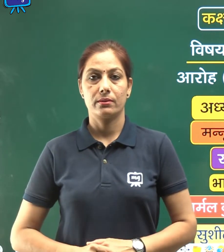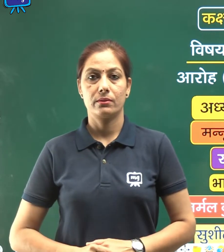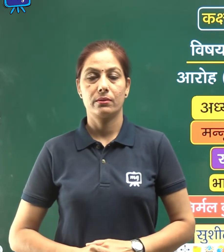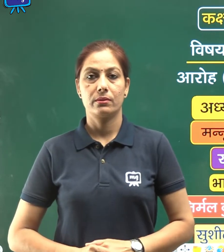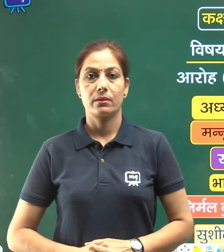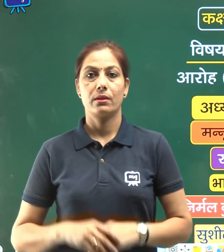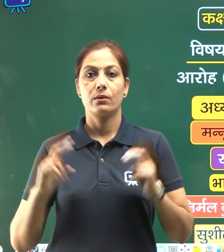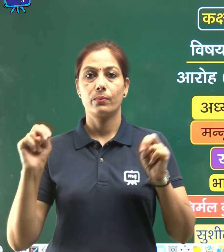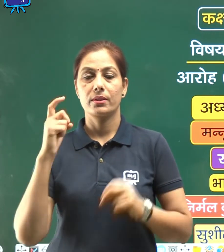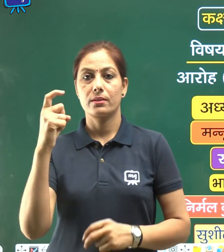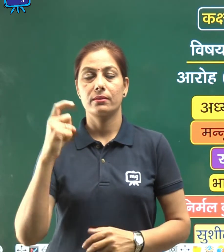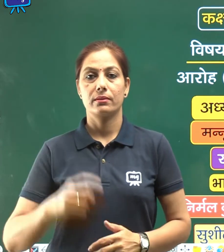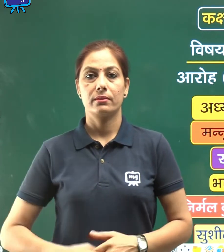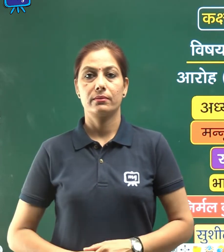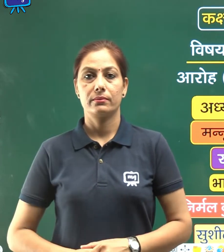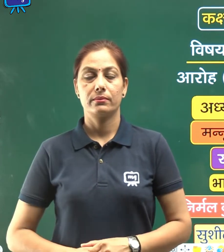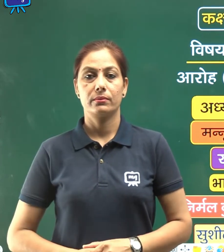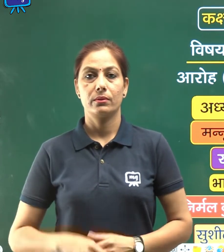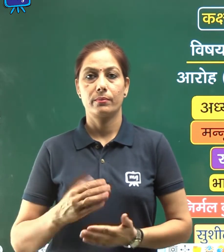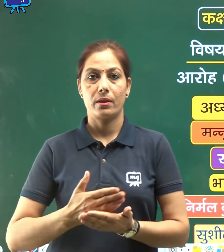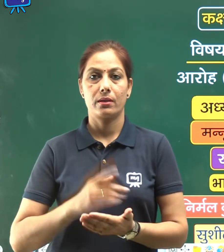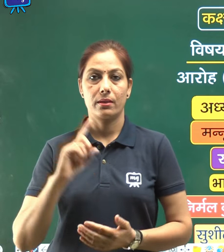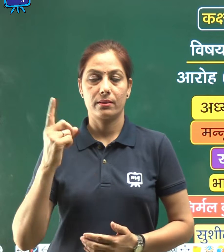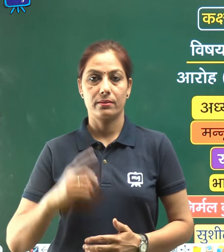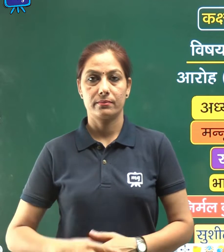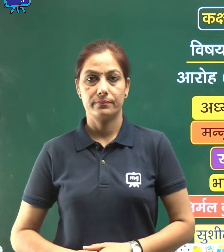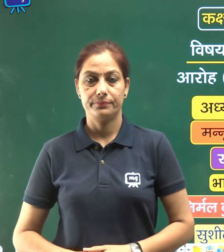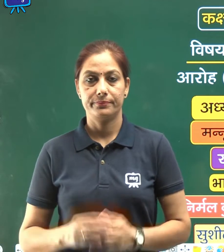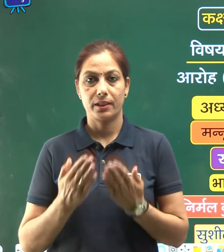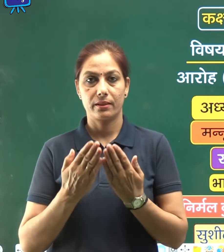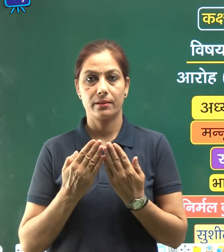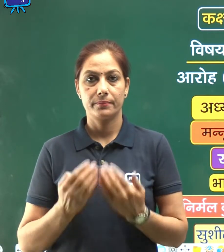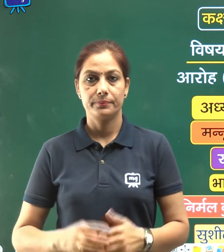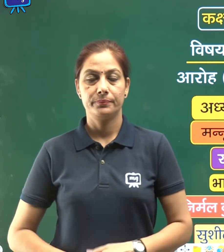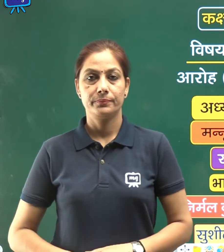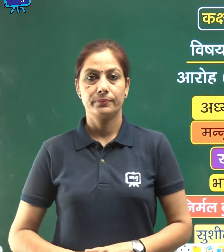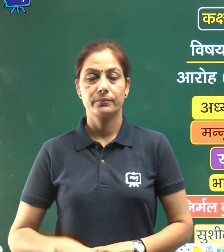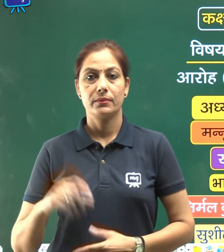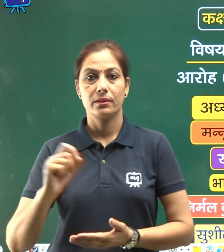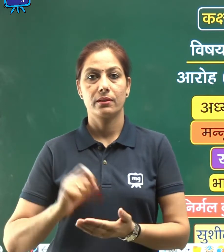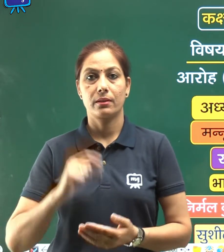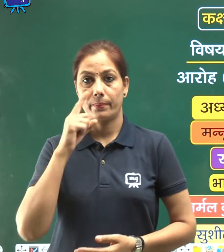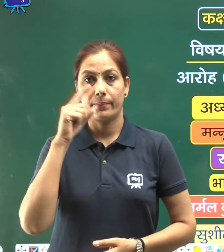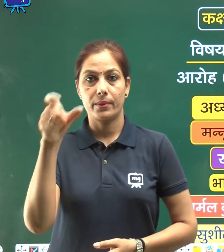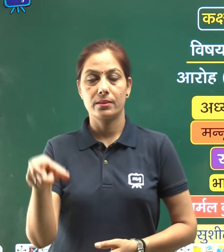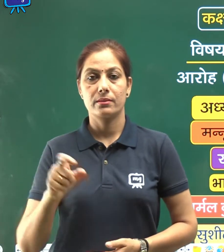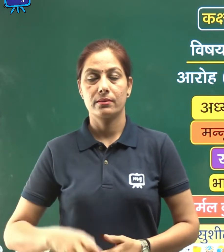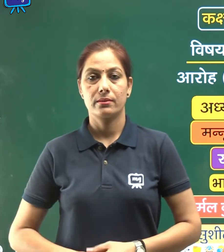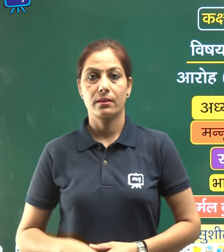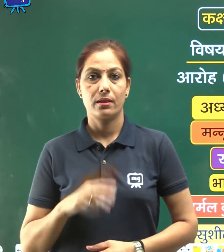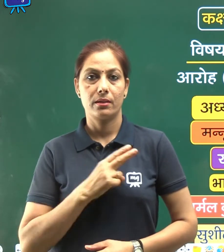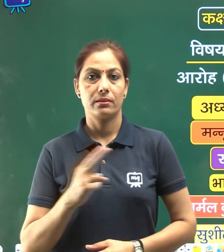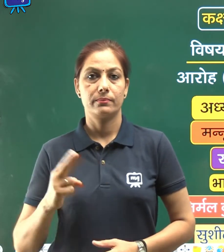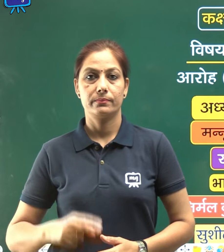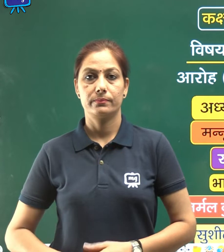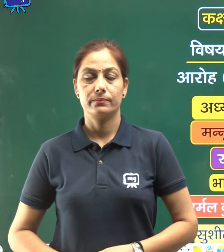अध्याय 7 का भाग 1 पढ़ेंगे। लेखिका है मन्नू